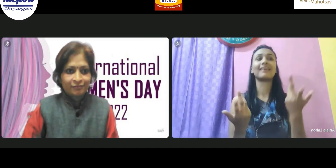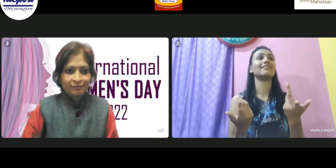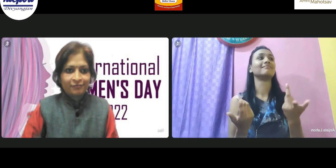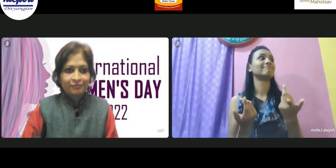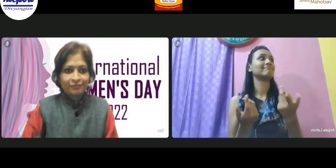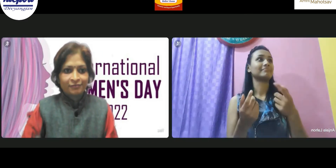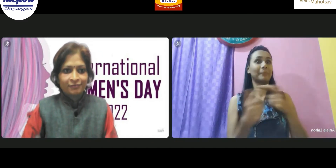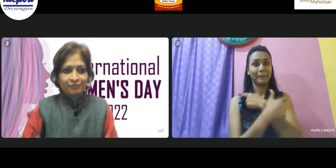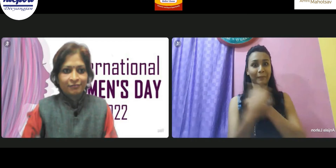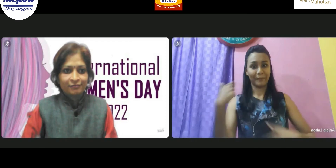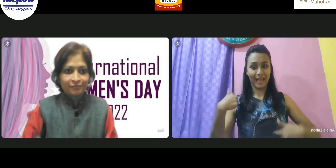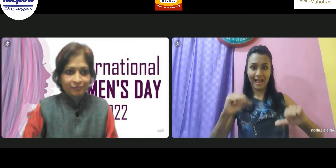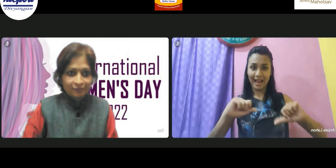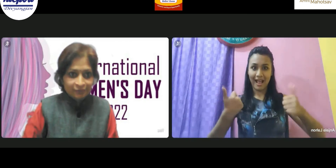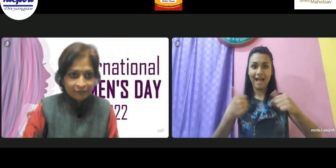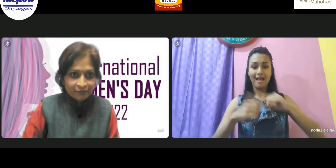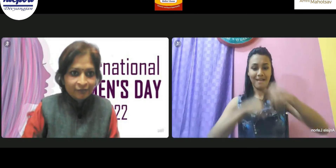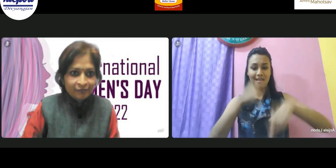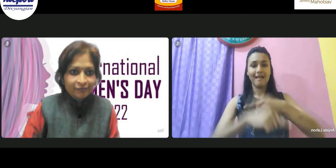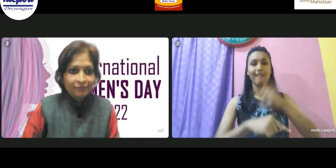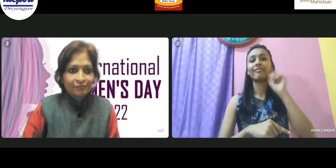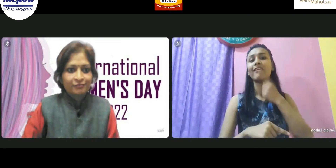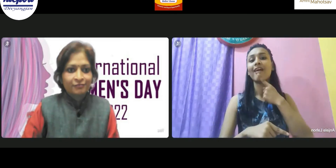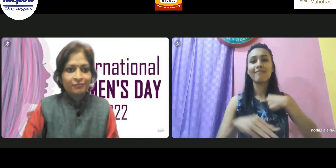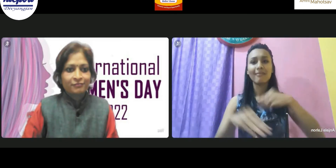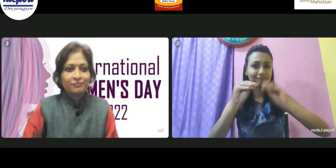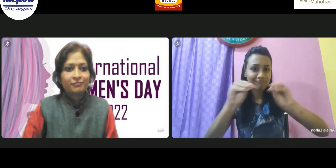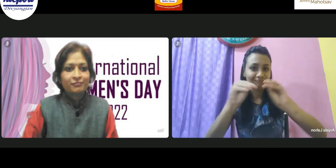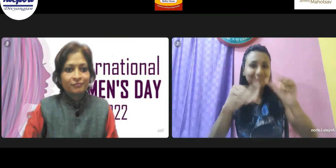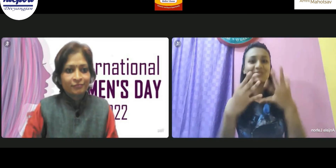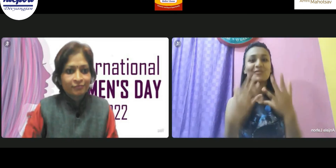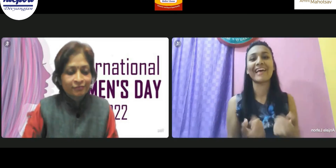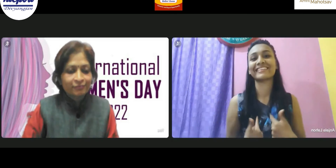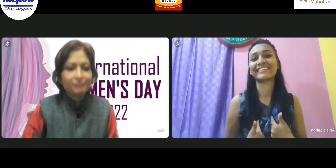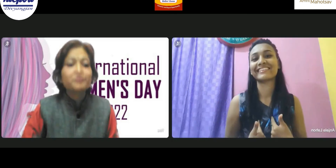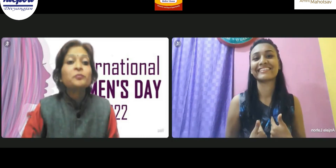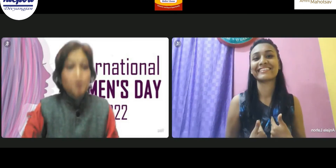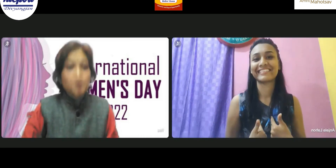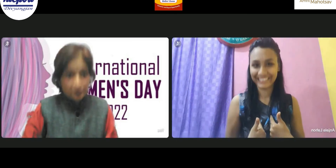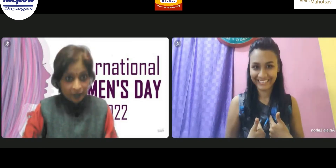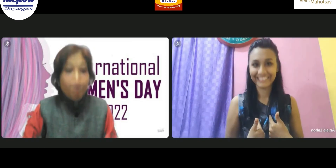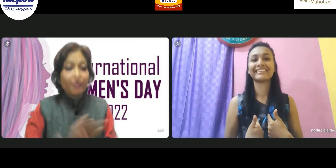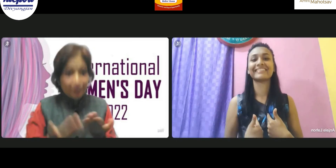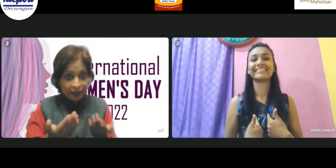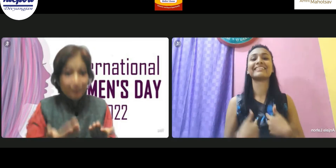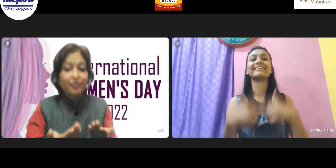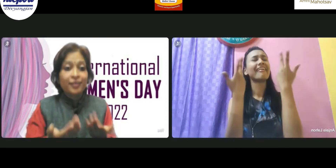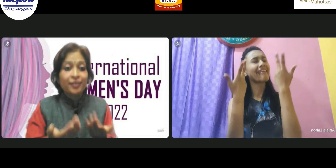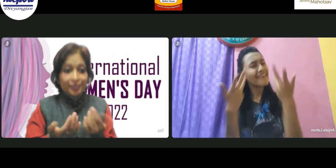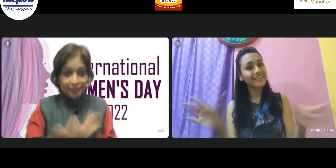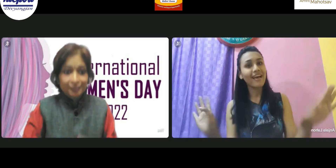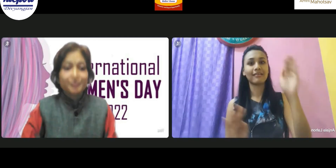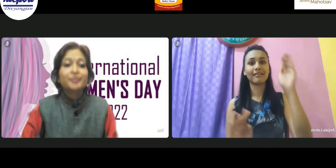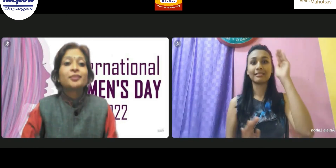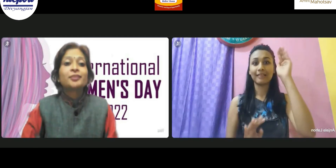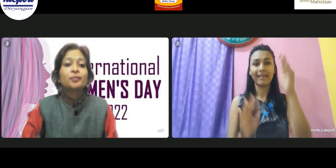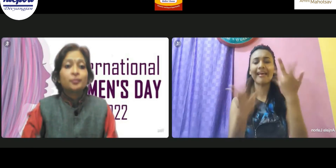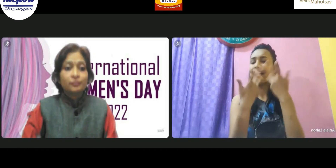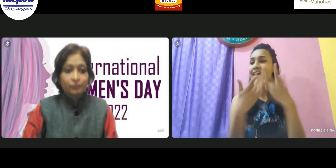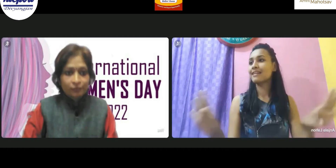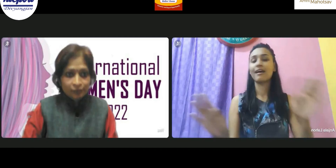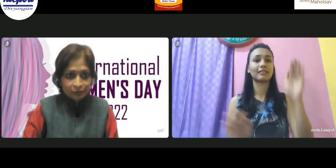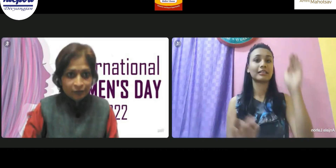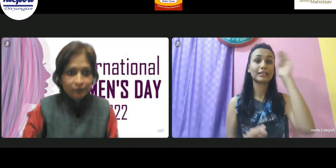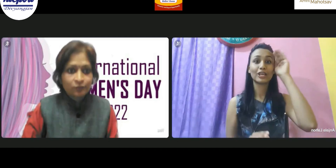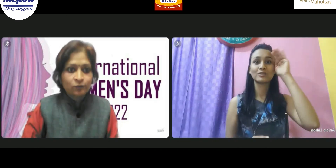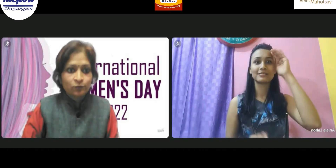में भाग लेना बहुत अच्छा लगता है, और मैं उसमें जीती भी हूँ। तो मैं डेफ लड़कियों को सिखाना चाहती हूँ। कोई भी